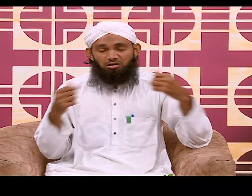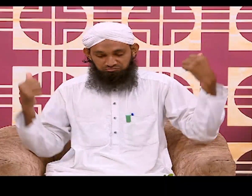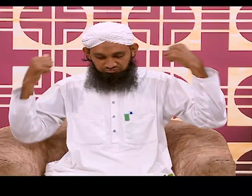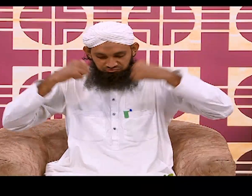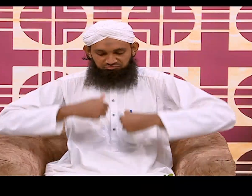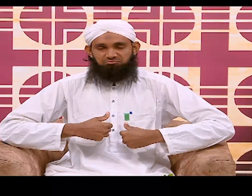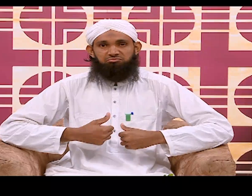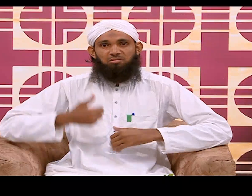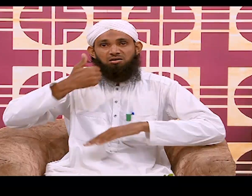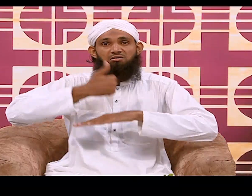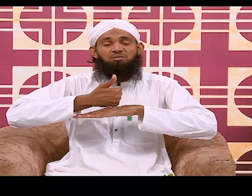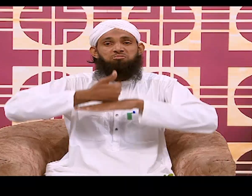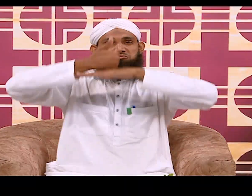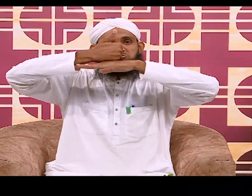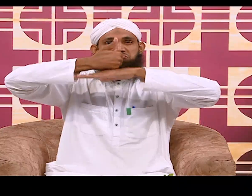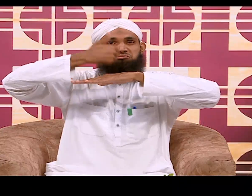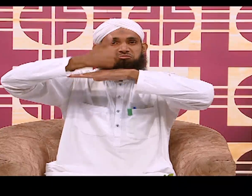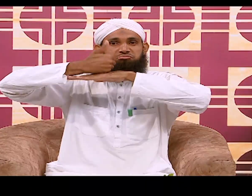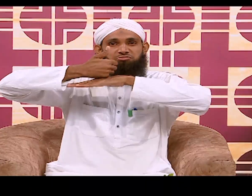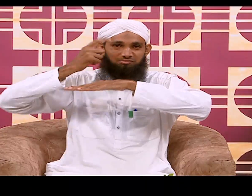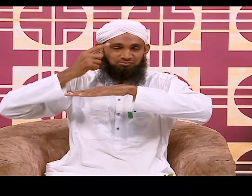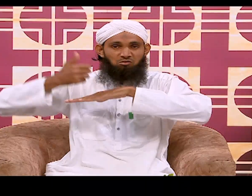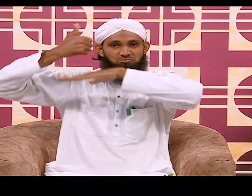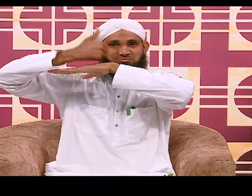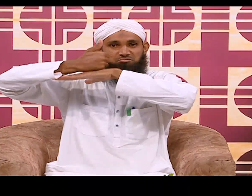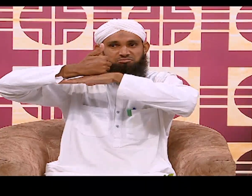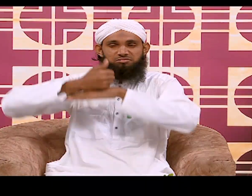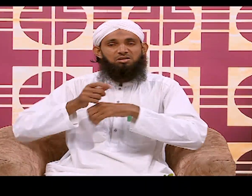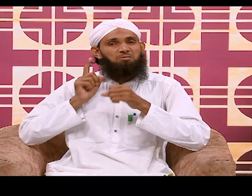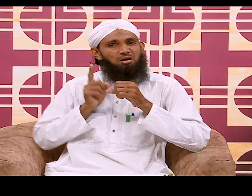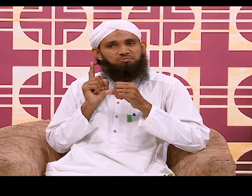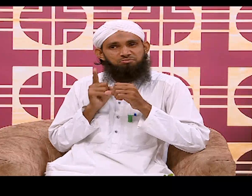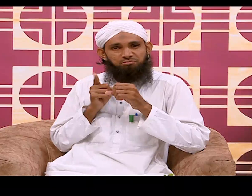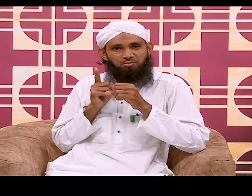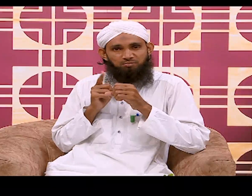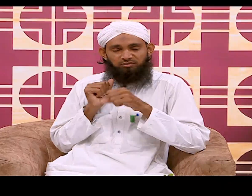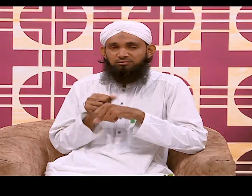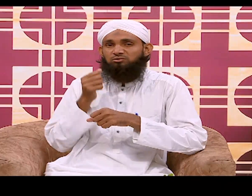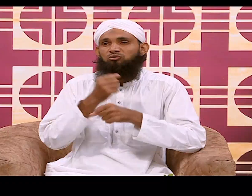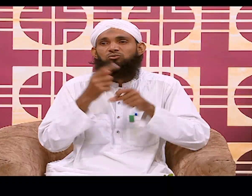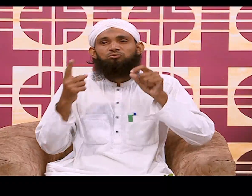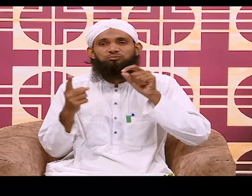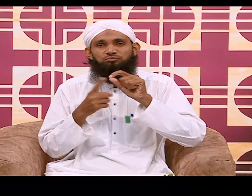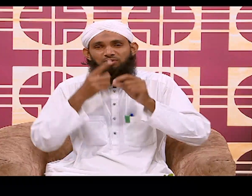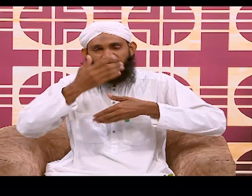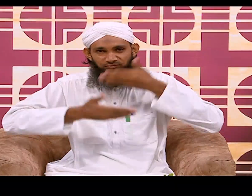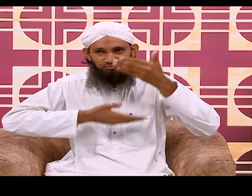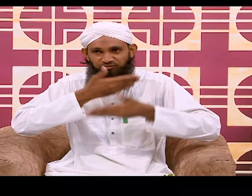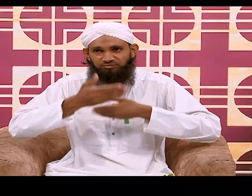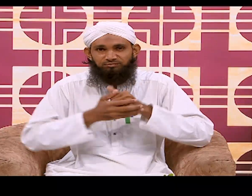جگہ مثلاً ممبر وغیرہ پر بیٹھ کر بیان فرماتے۔ حضور غوث پاک رحمت اللہ علیہ فرماتے ہیں ابتدا